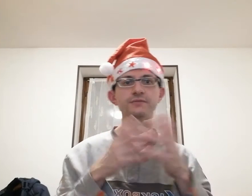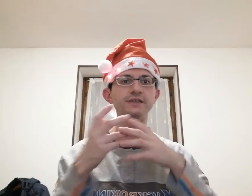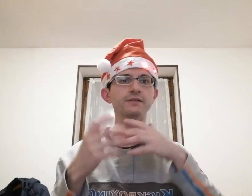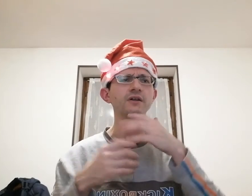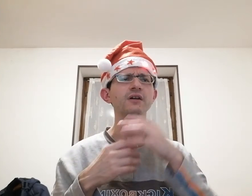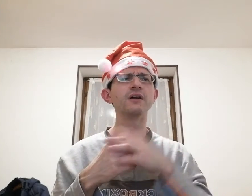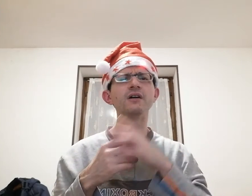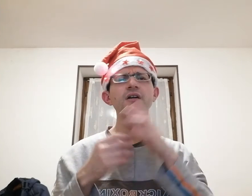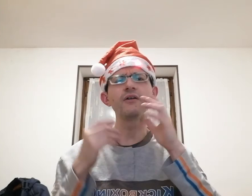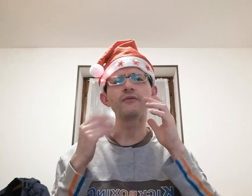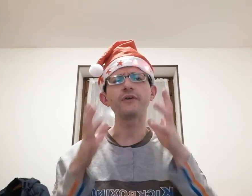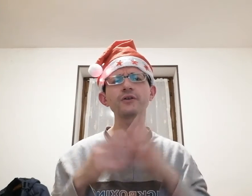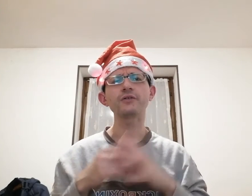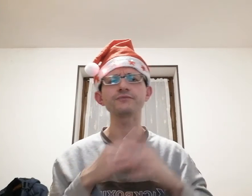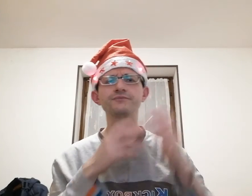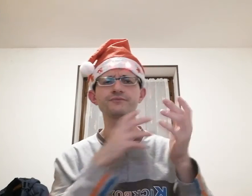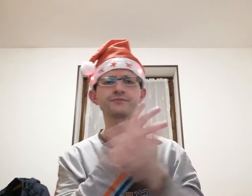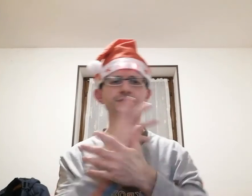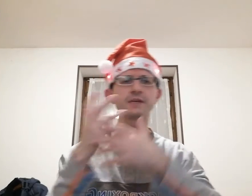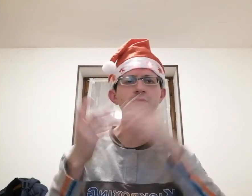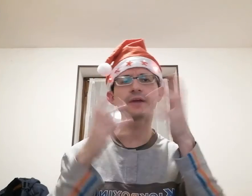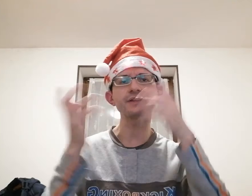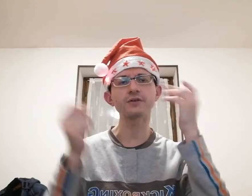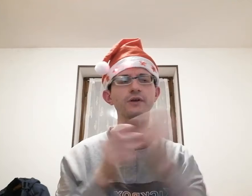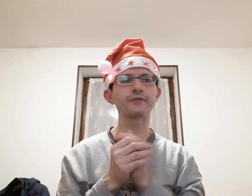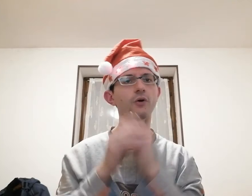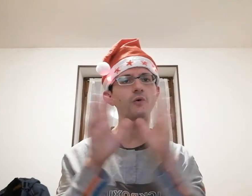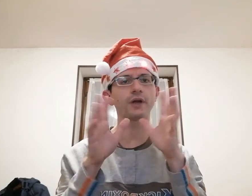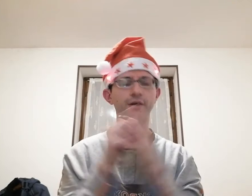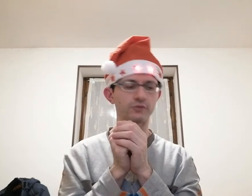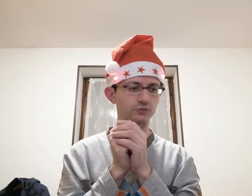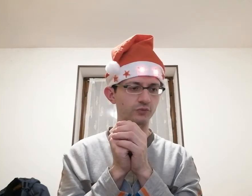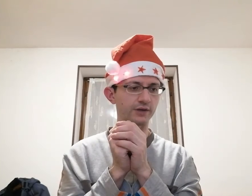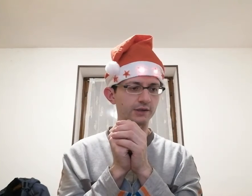lì farò dei movimenti, coreografie. Ok, comunque